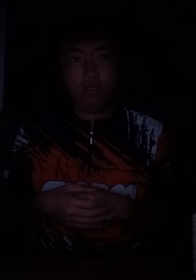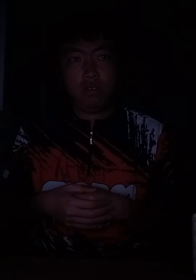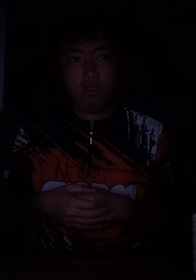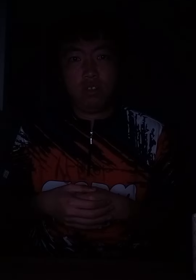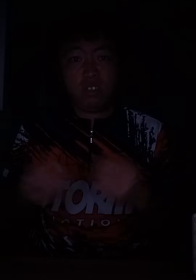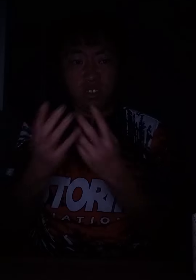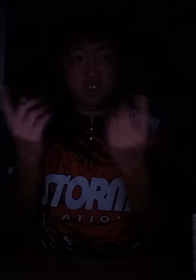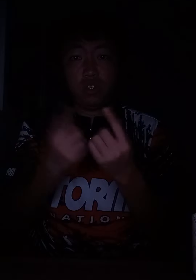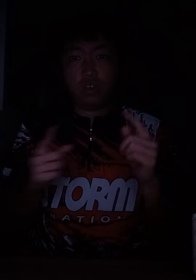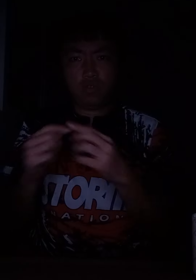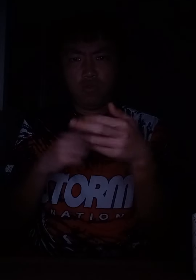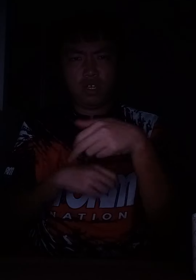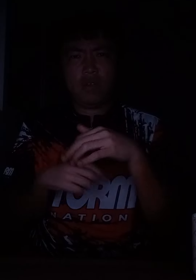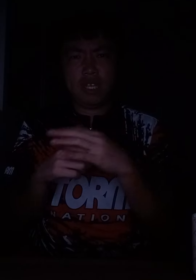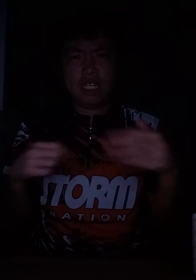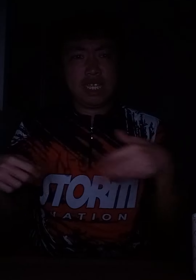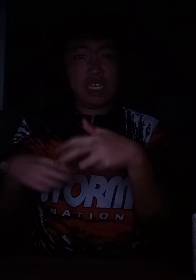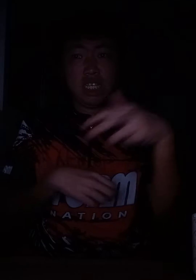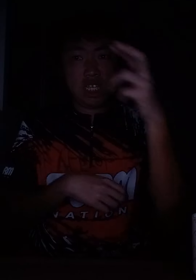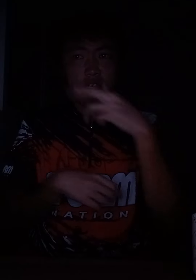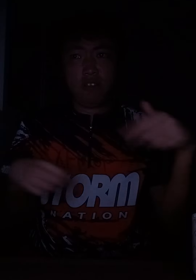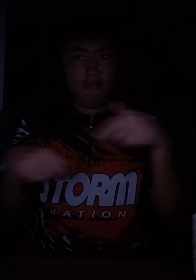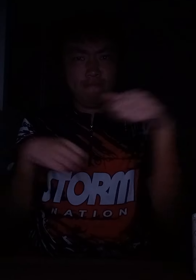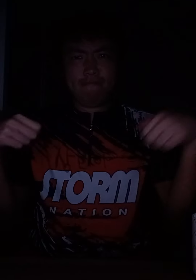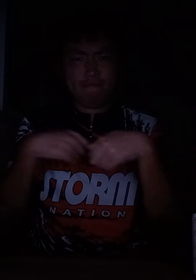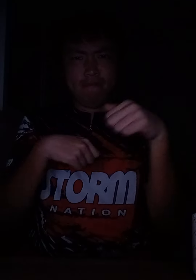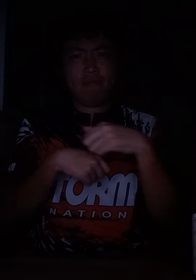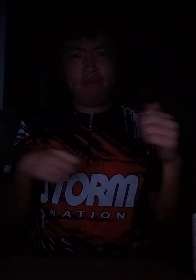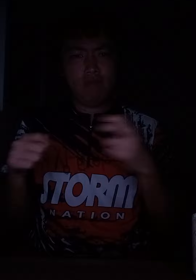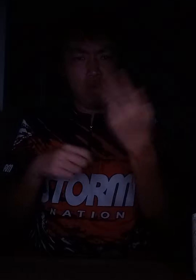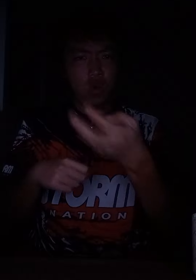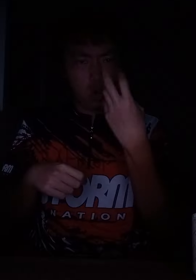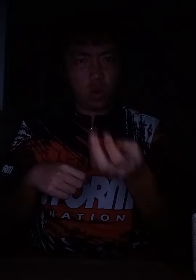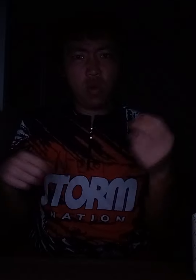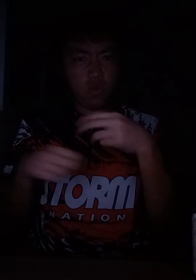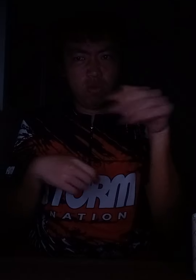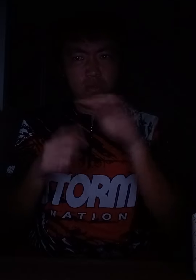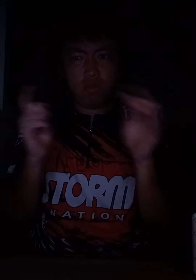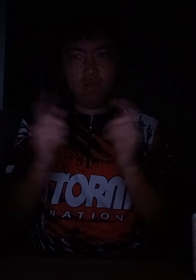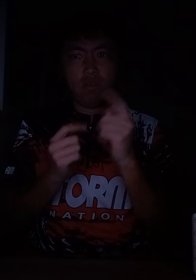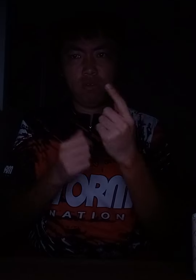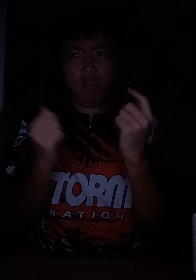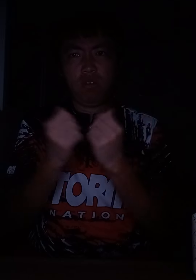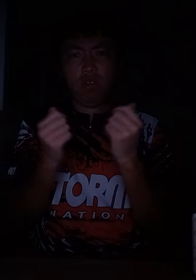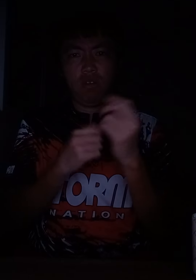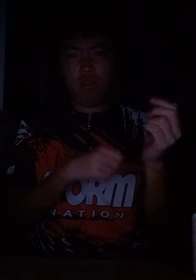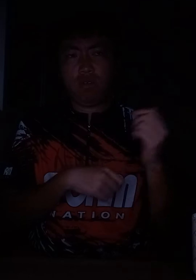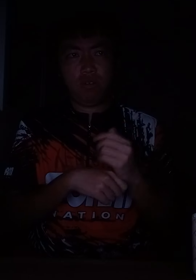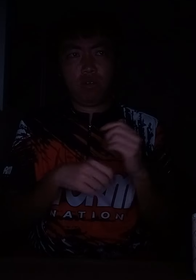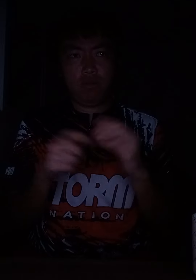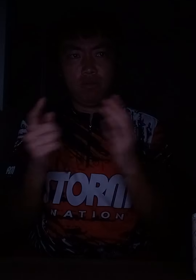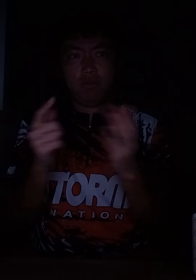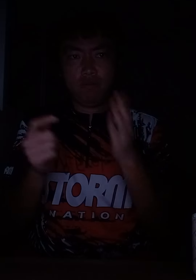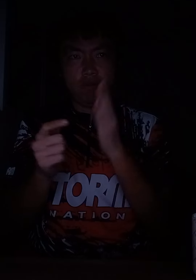그런가 하면 서울에선 60대 남성이 기사와 승객들에게 욕설을 퍼부으며 소란을 피워 버스가 또 한복판에서 정찬을 이루고